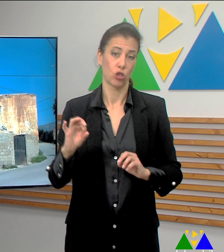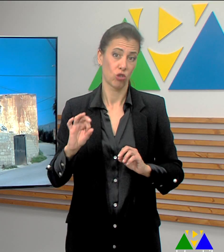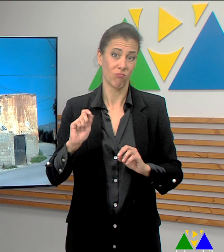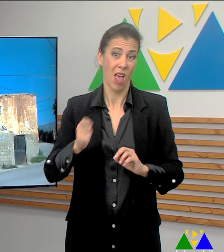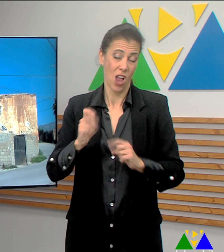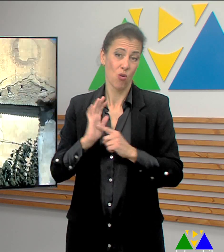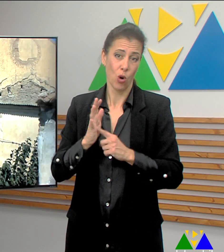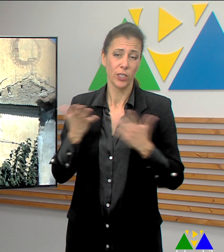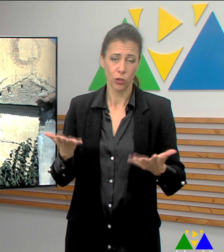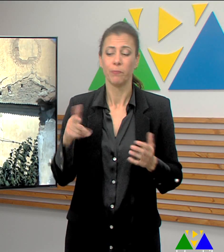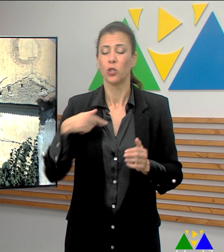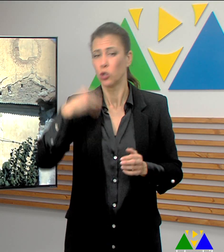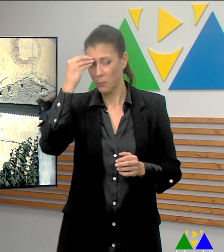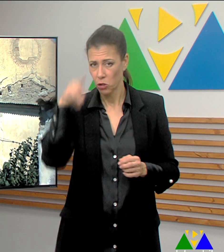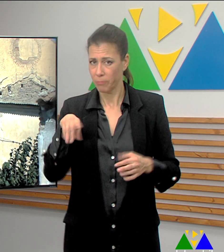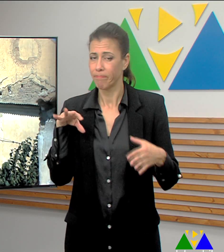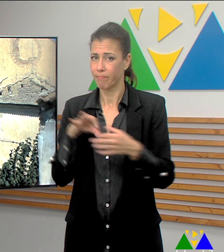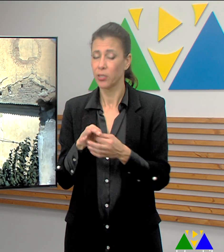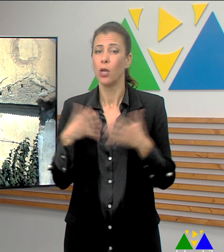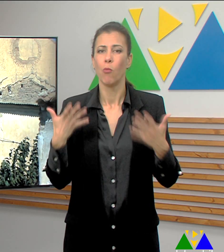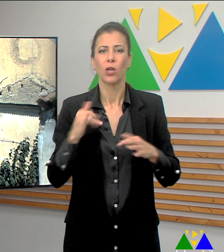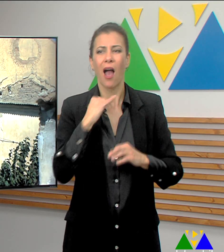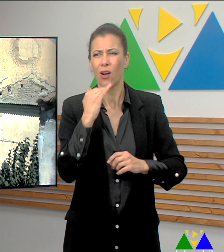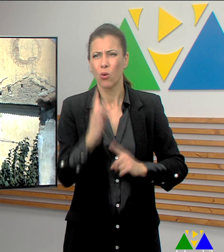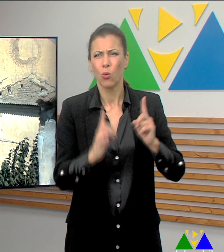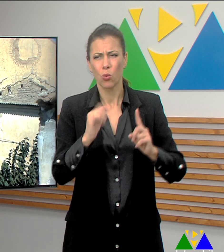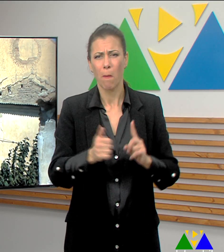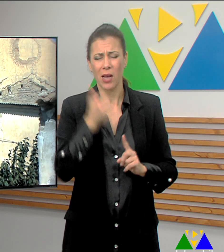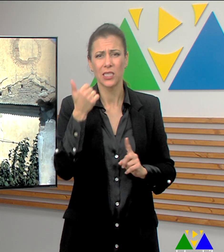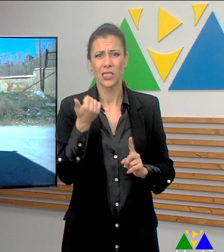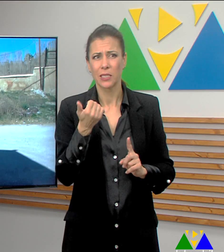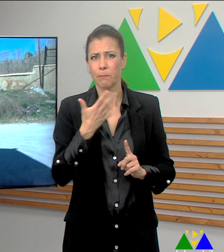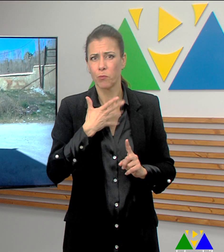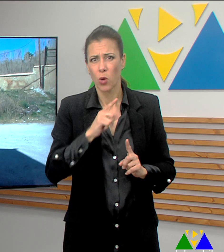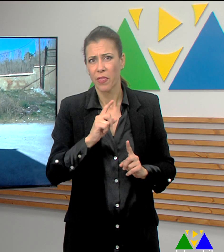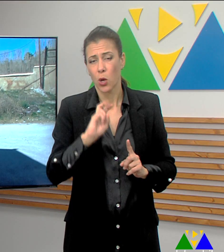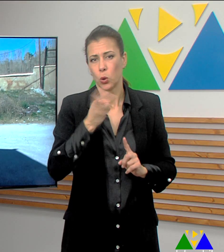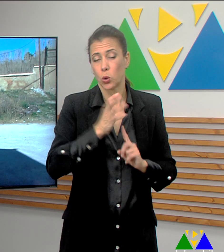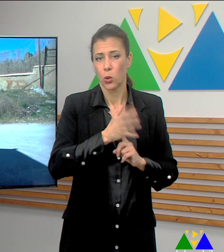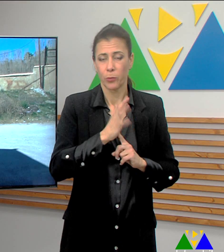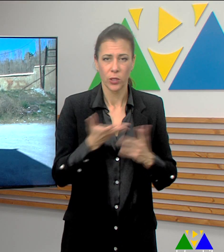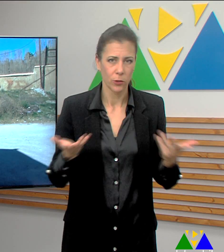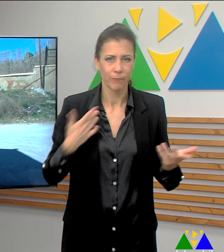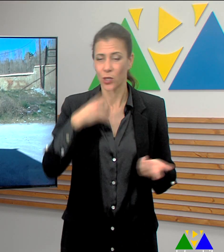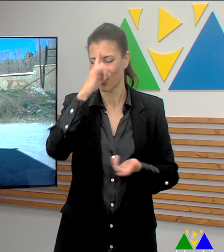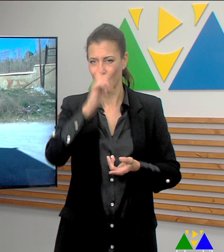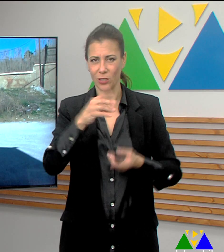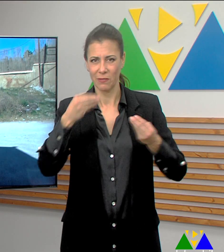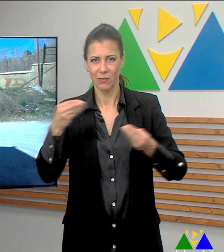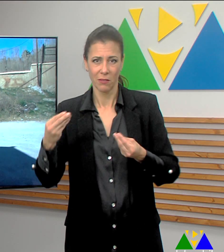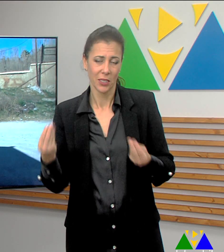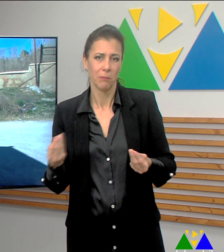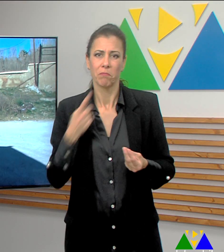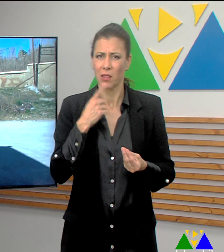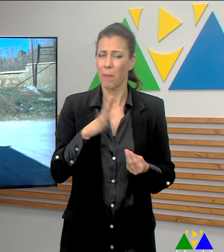habla más del pago de los molinos, porque había alguno más que el pago del molino, ¿no? Es decir, en plural, claro. En plural, ¿no?